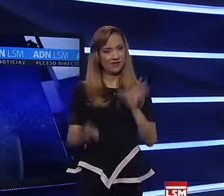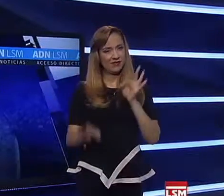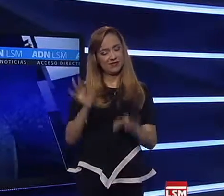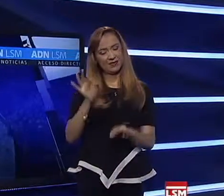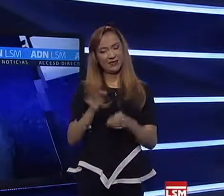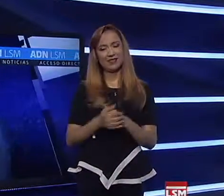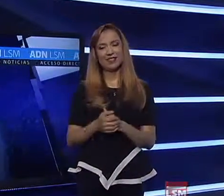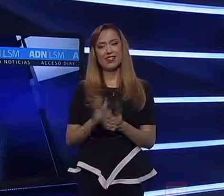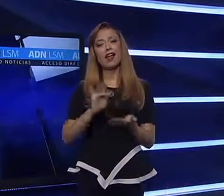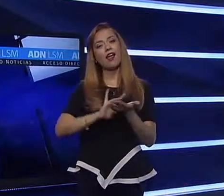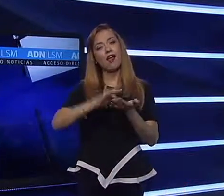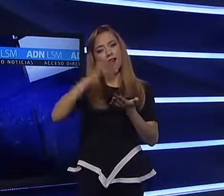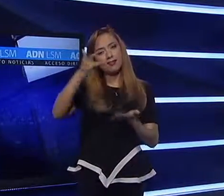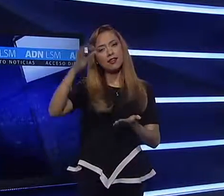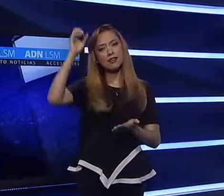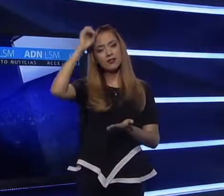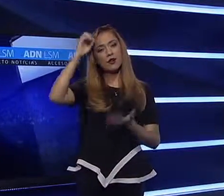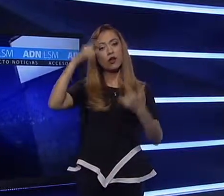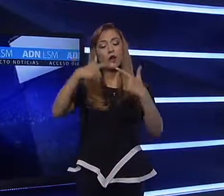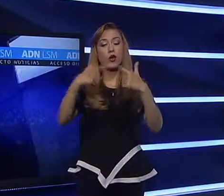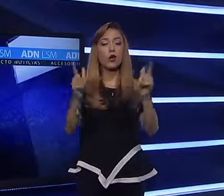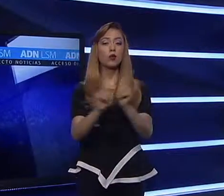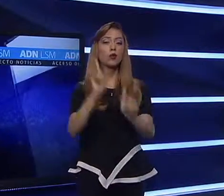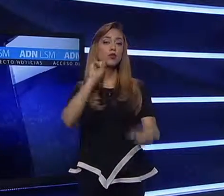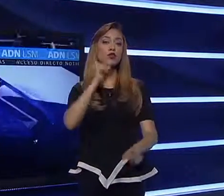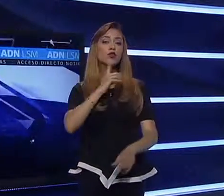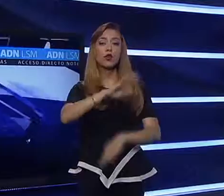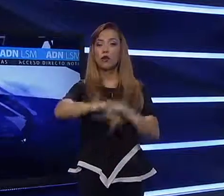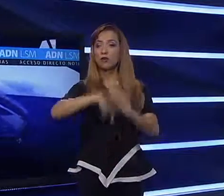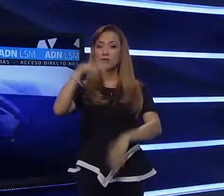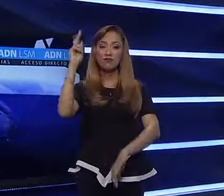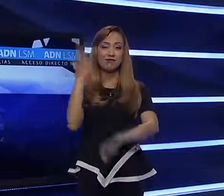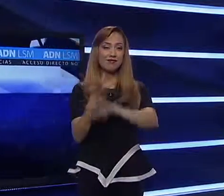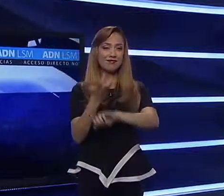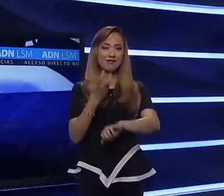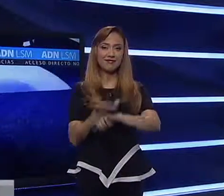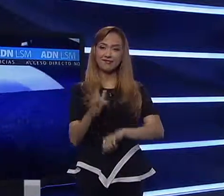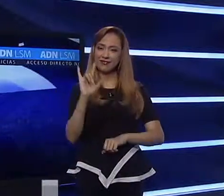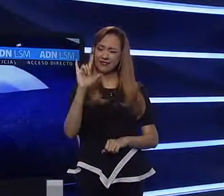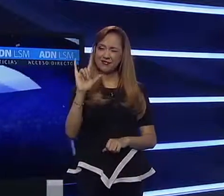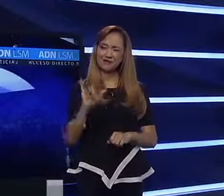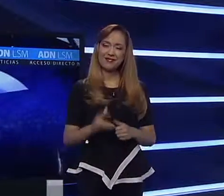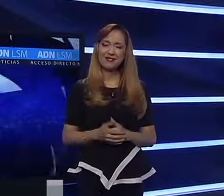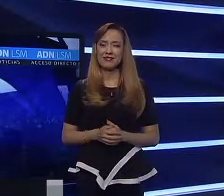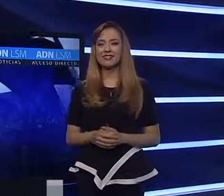de la comunidad de sordos de la Unión Americana. Mi nombre es Nidia Díaz. Gracias